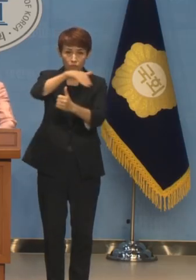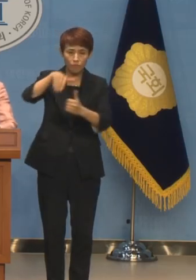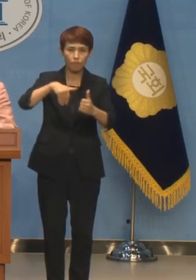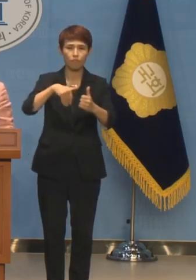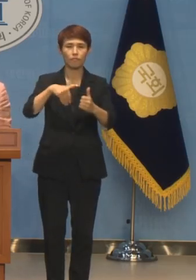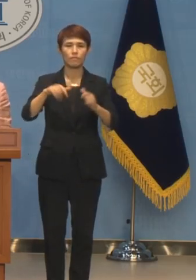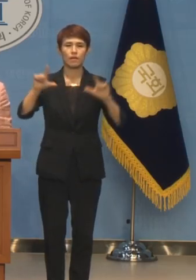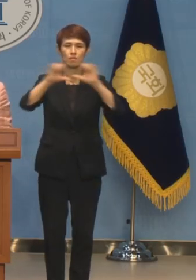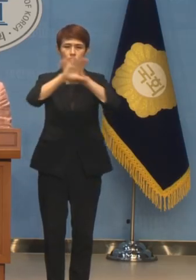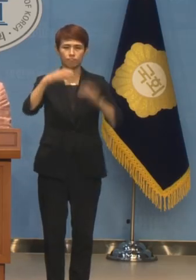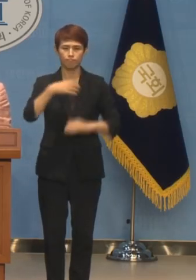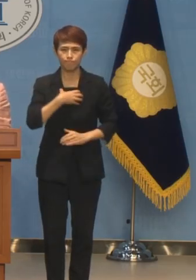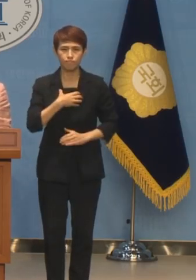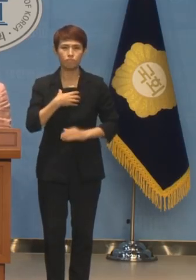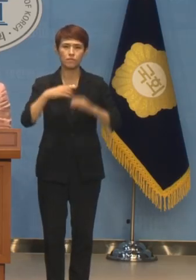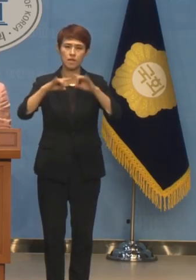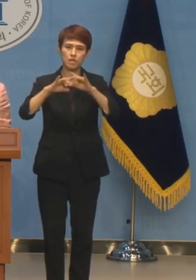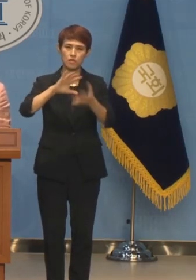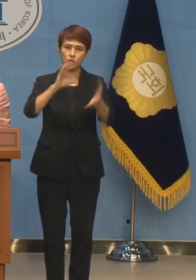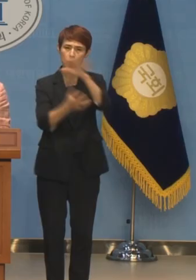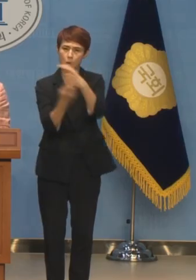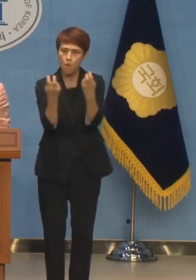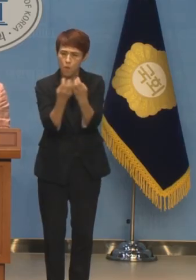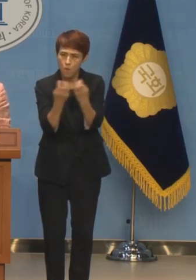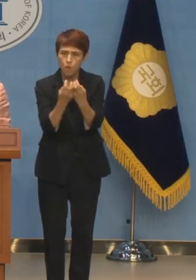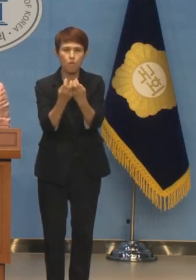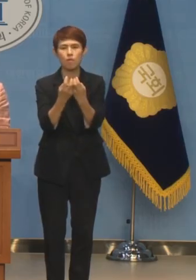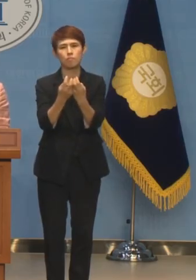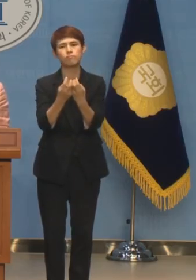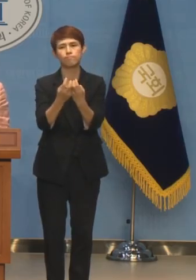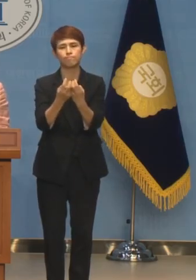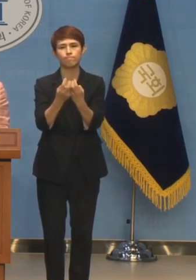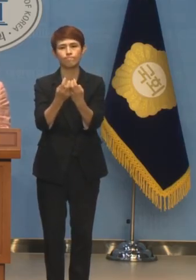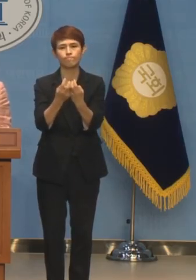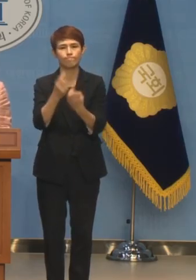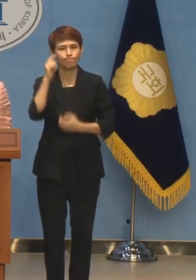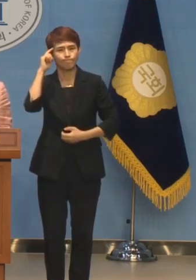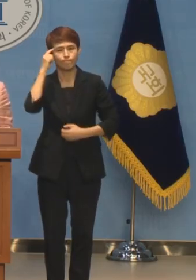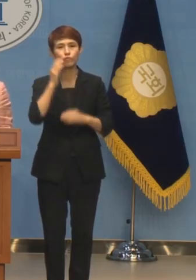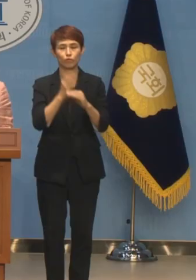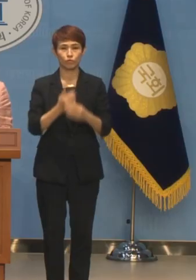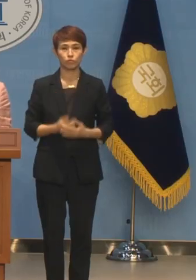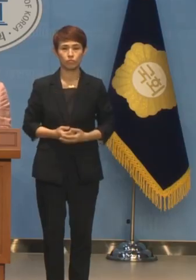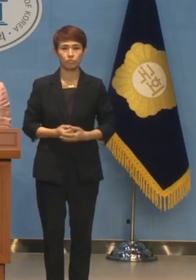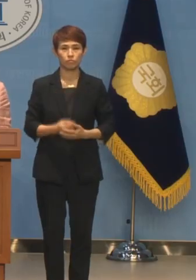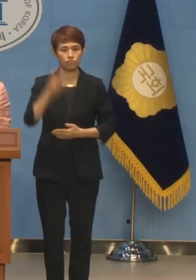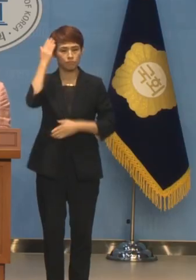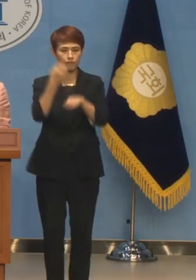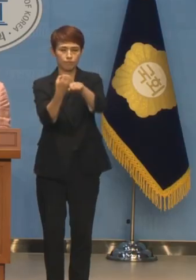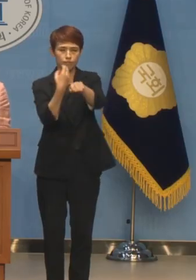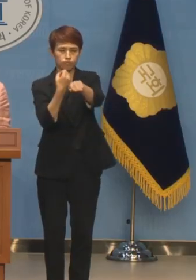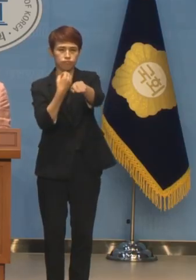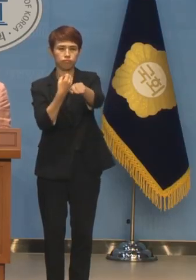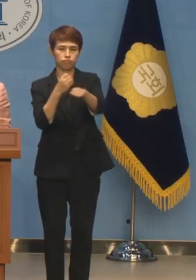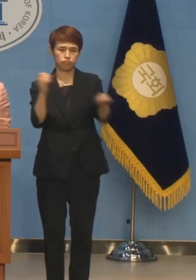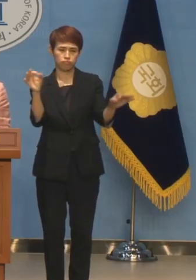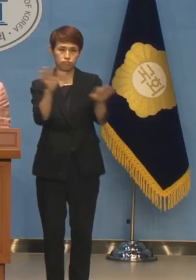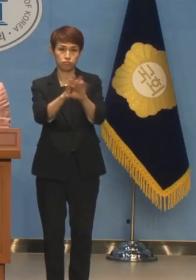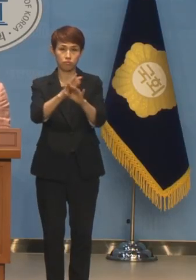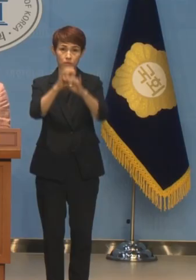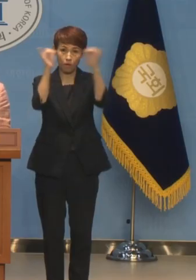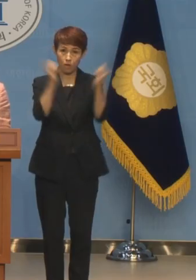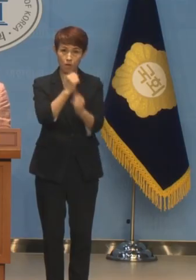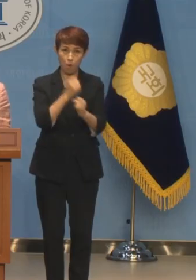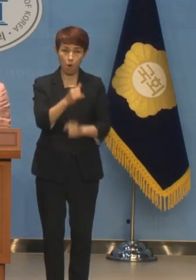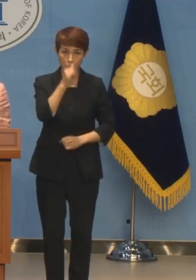에너지 전환이라는 큰 도전 과제에 직면해 있습니다. 탄소 중립 사회로의 전환은 우리 세대와